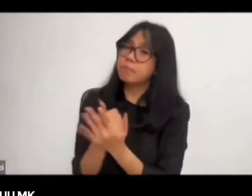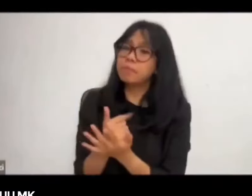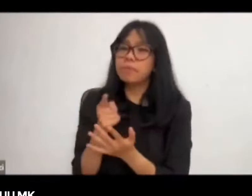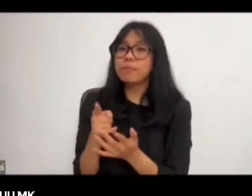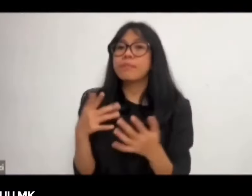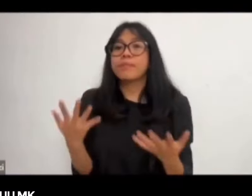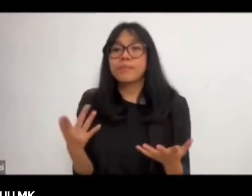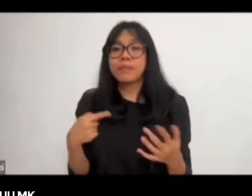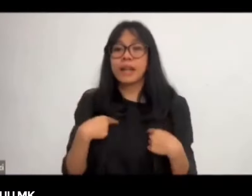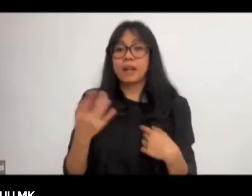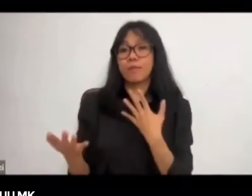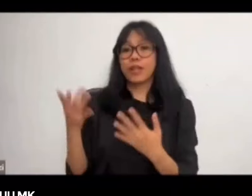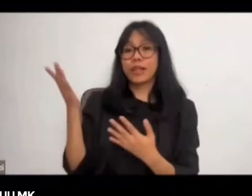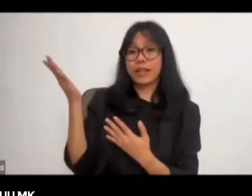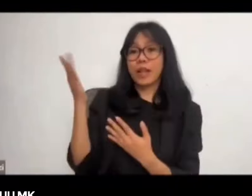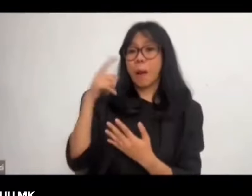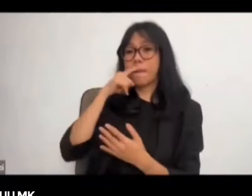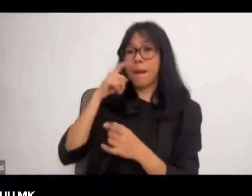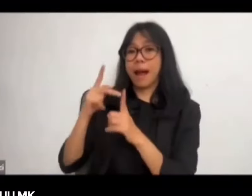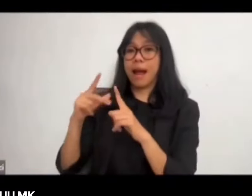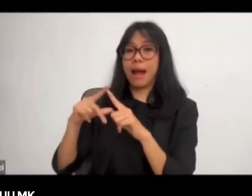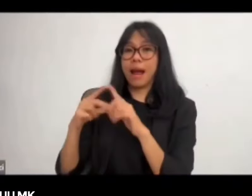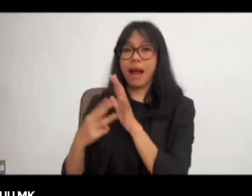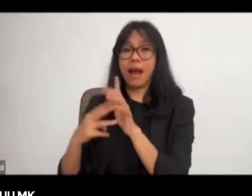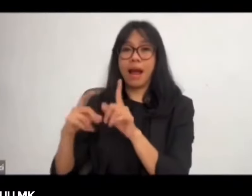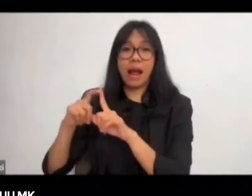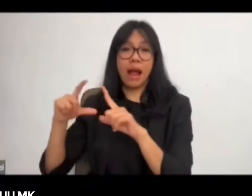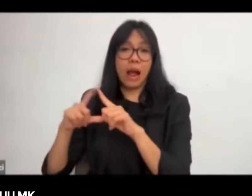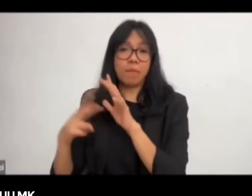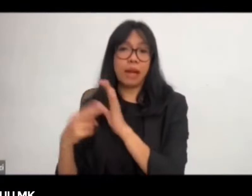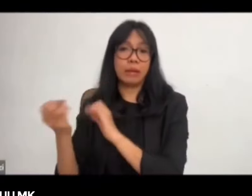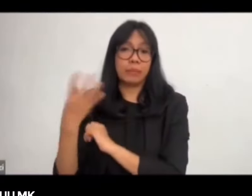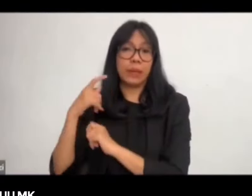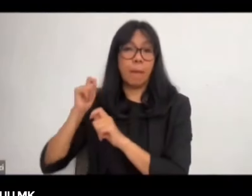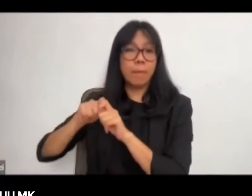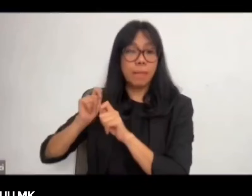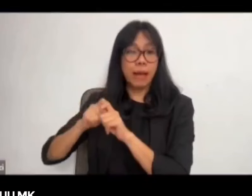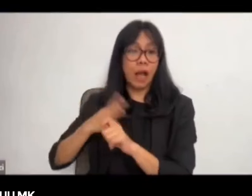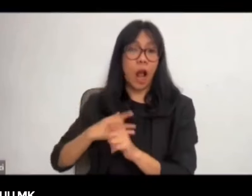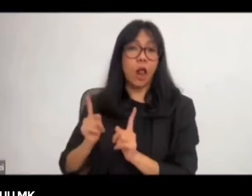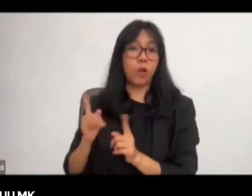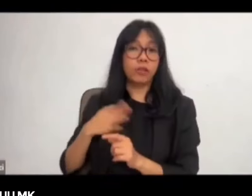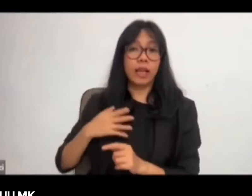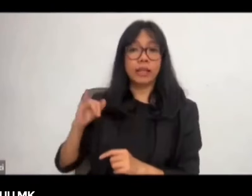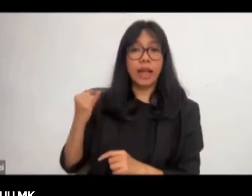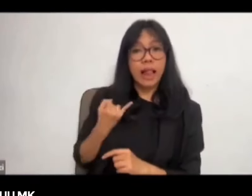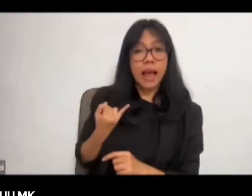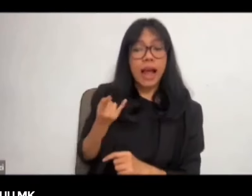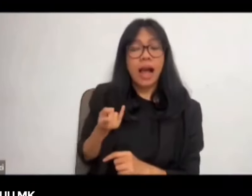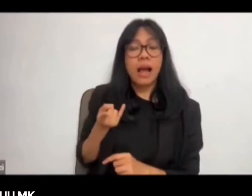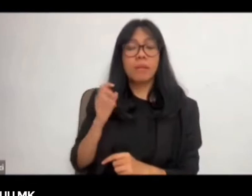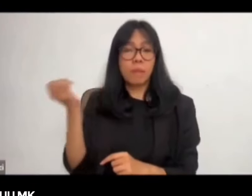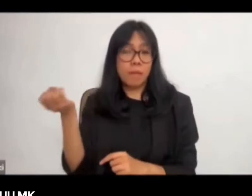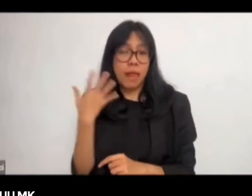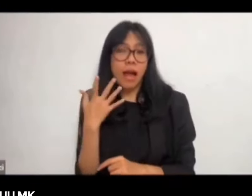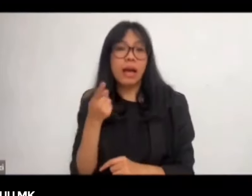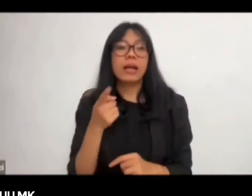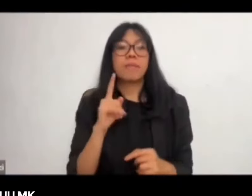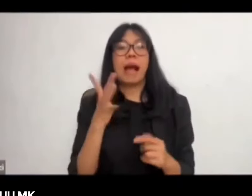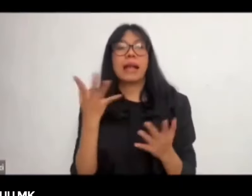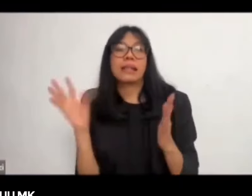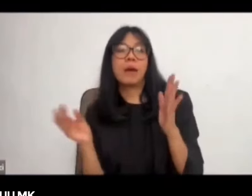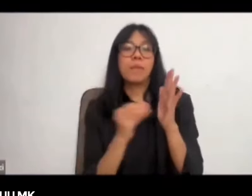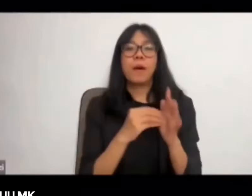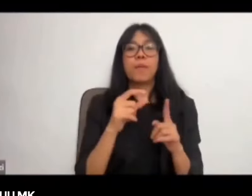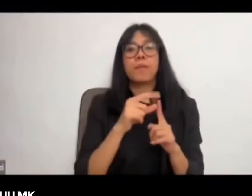sebabnya, mungkin Pak Hamdan nanti beliau bisa bisa mengoreksi saya, itu pula sebabnya kita menempatkan pasal 24 ayat